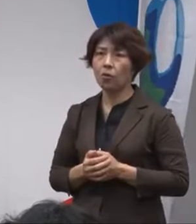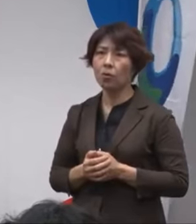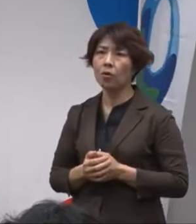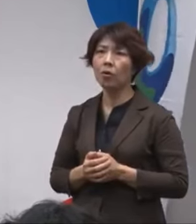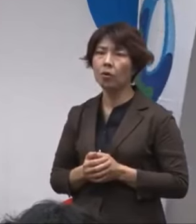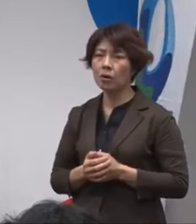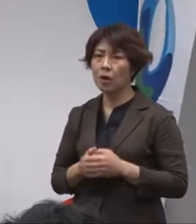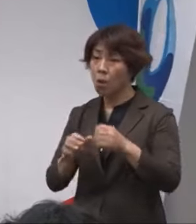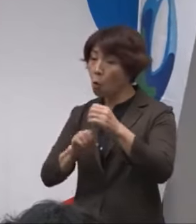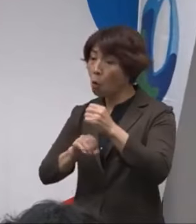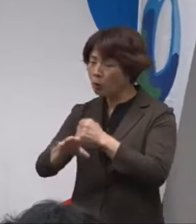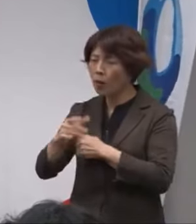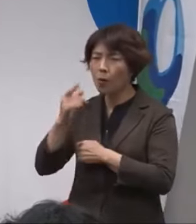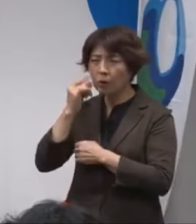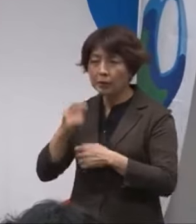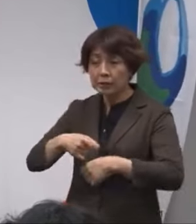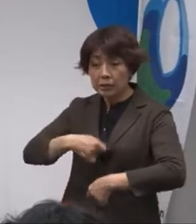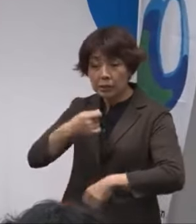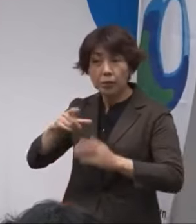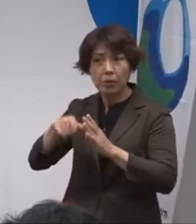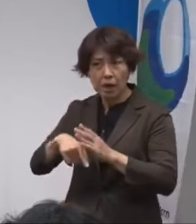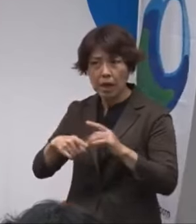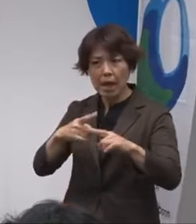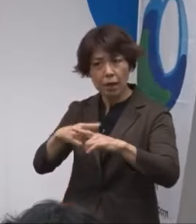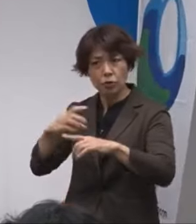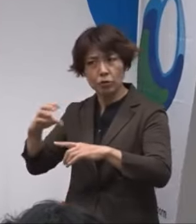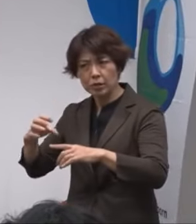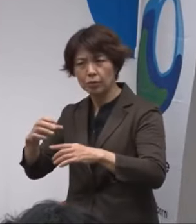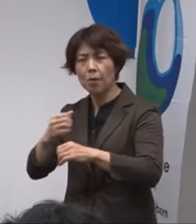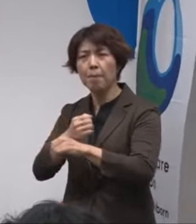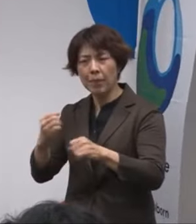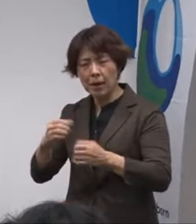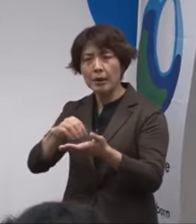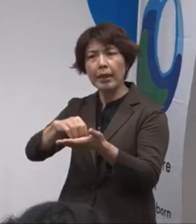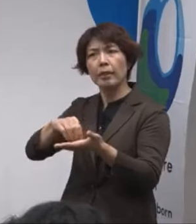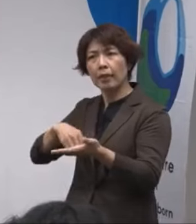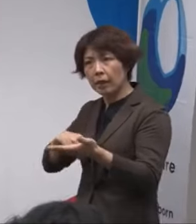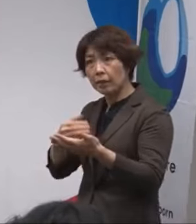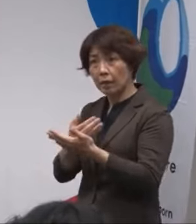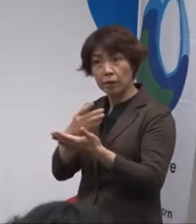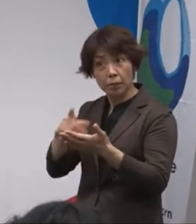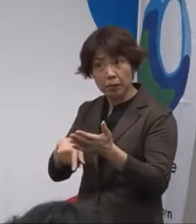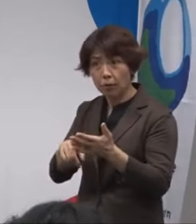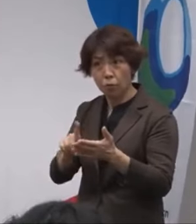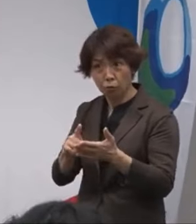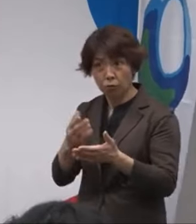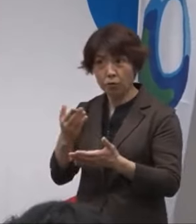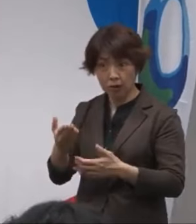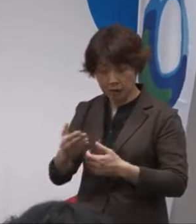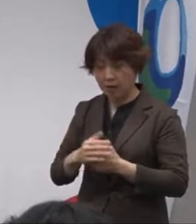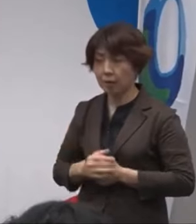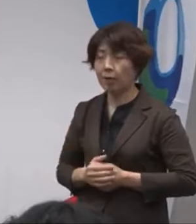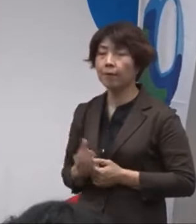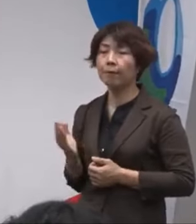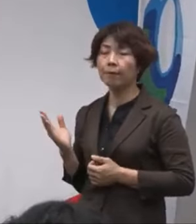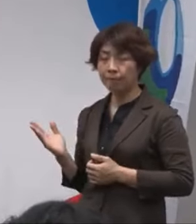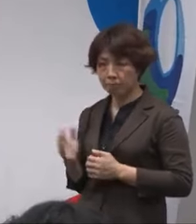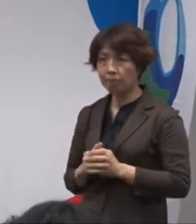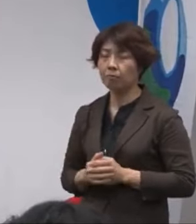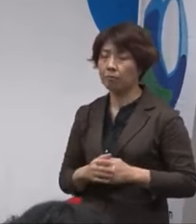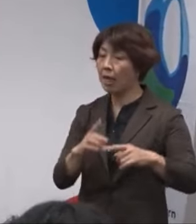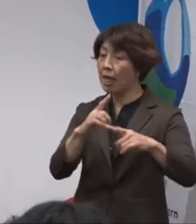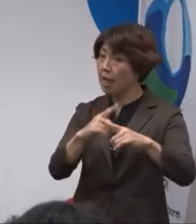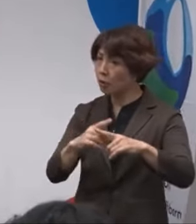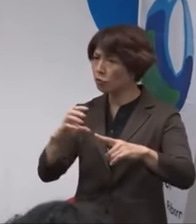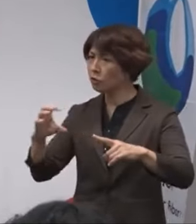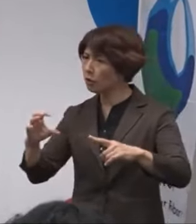報道が仮にそうだった場合の受け止めといいますか、撤退という選択肢になったということについての受け止めをお聞かせください。 これは X タイ